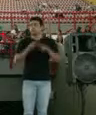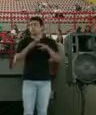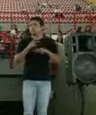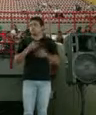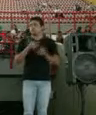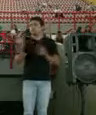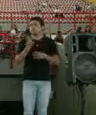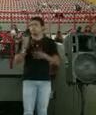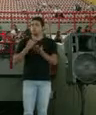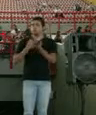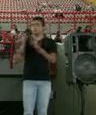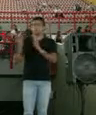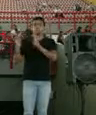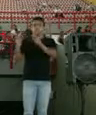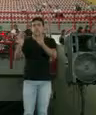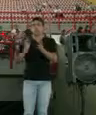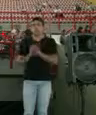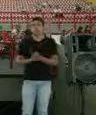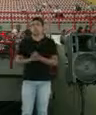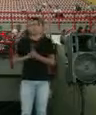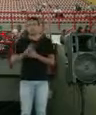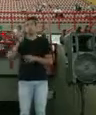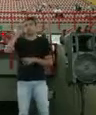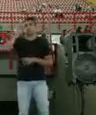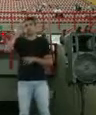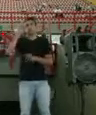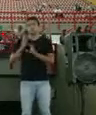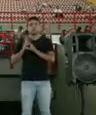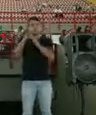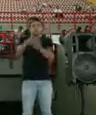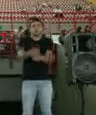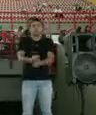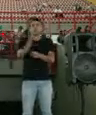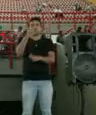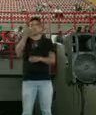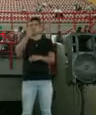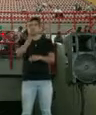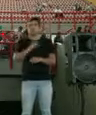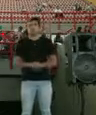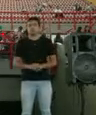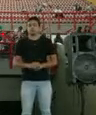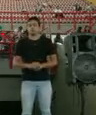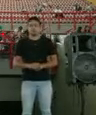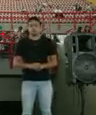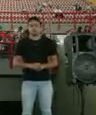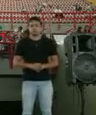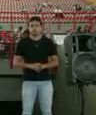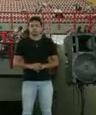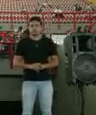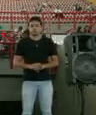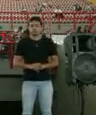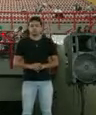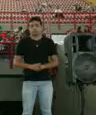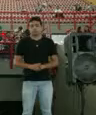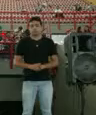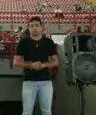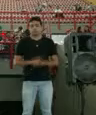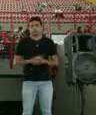começou exatamente a namorar. Essa história já fazem 18 anos. Então vamos nós. O